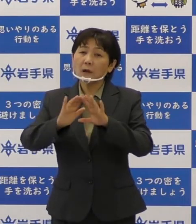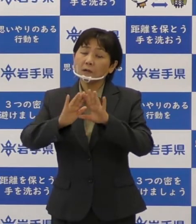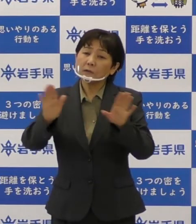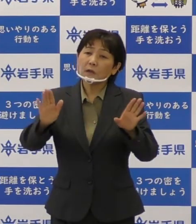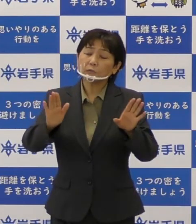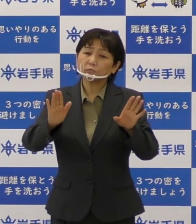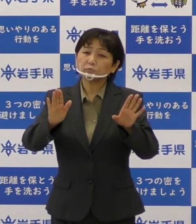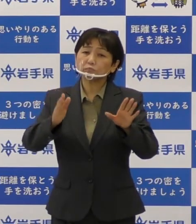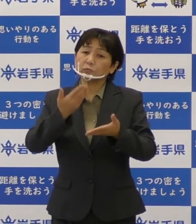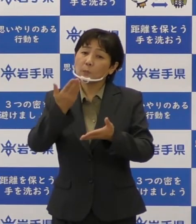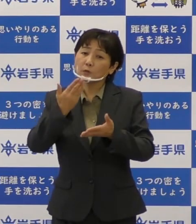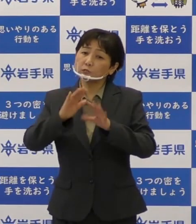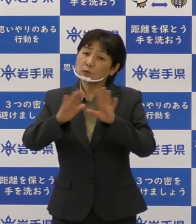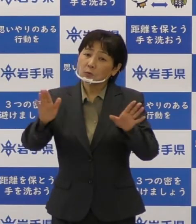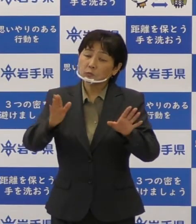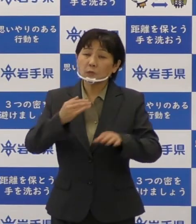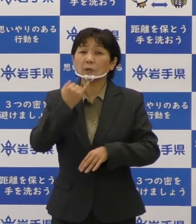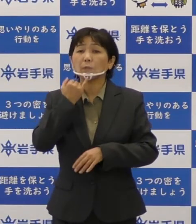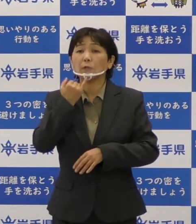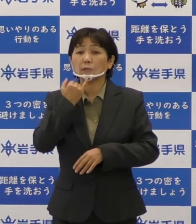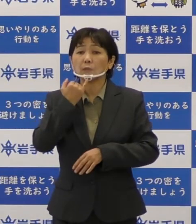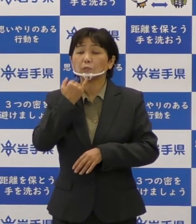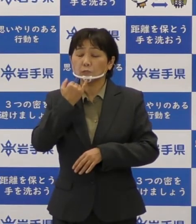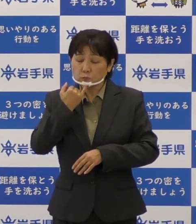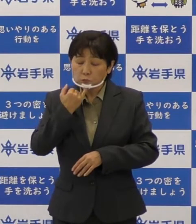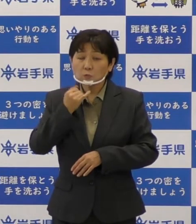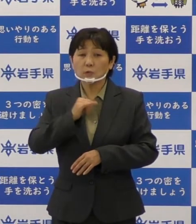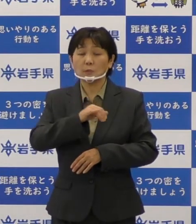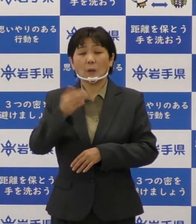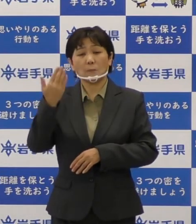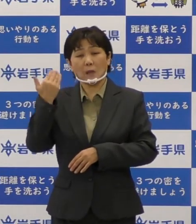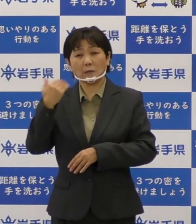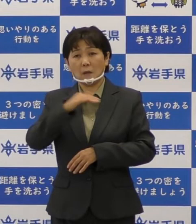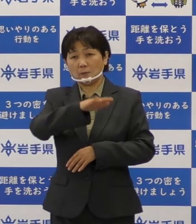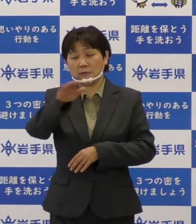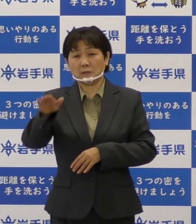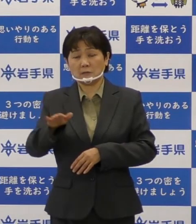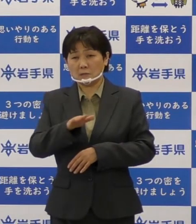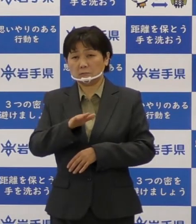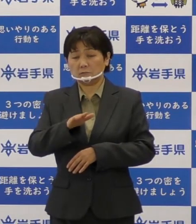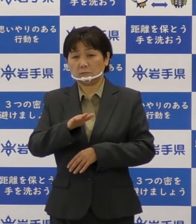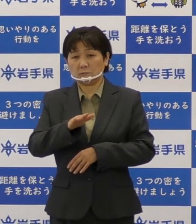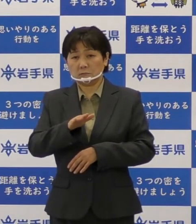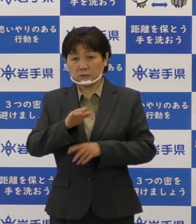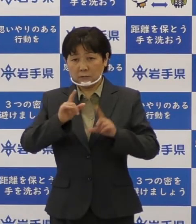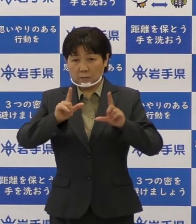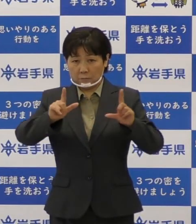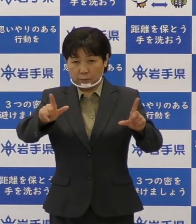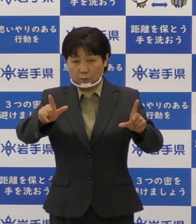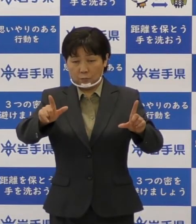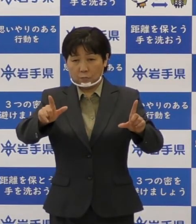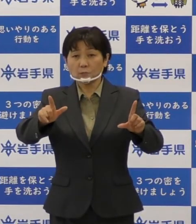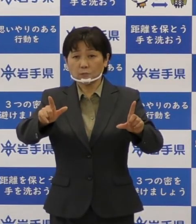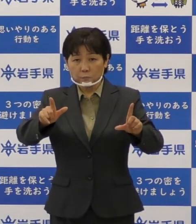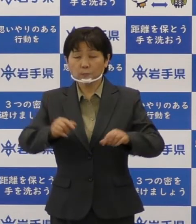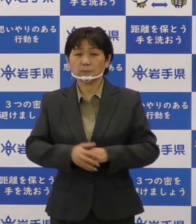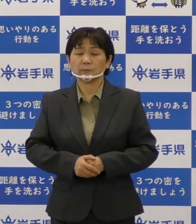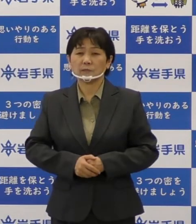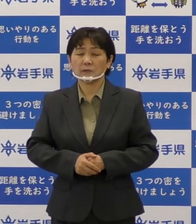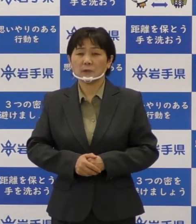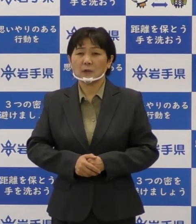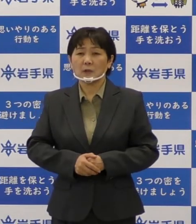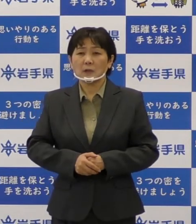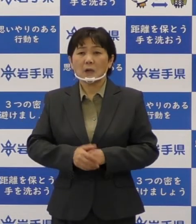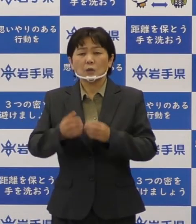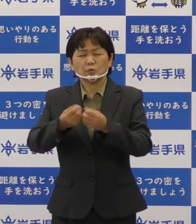ています。でそこで人数について具体的な数字にはこだわらないようにしています。2人か3